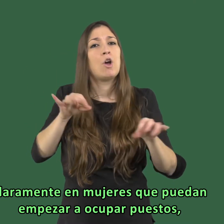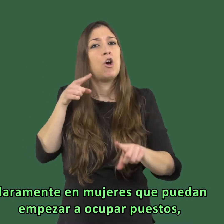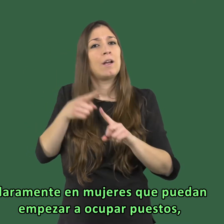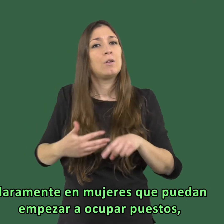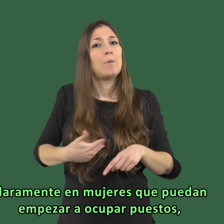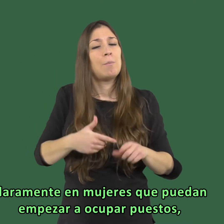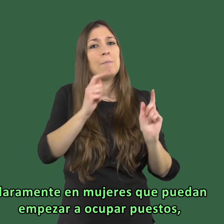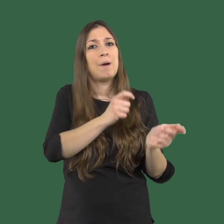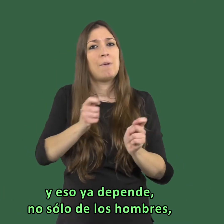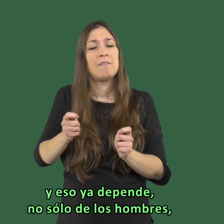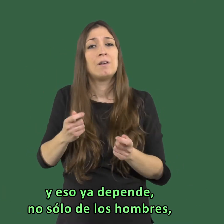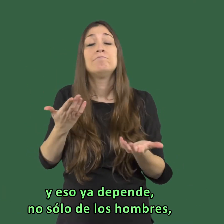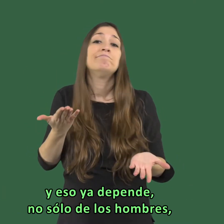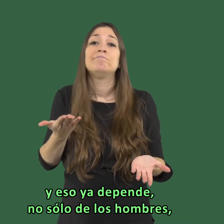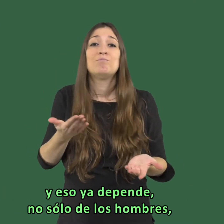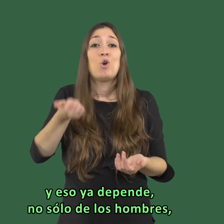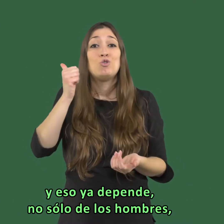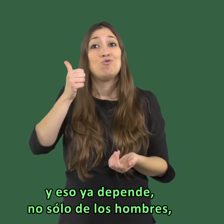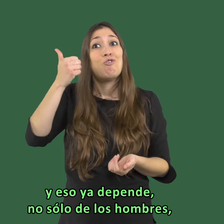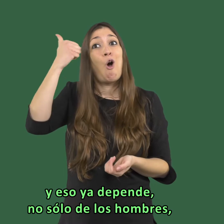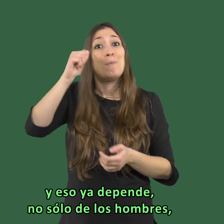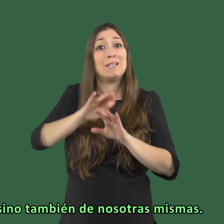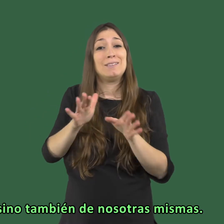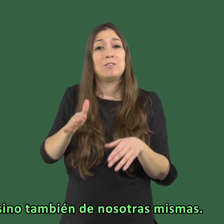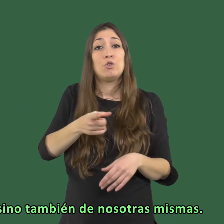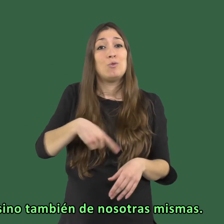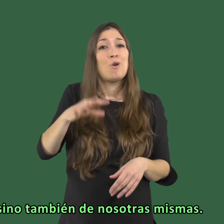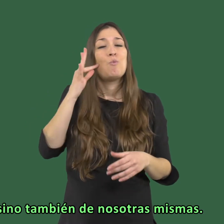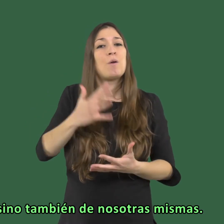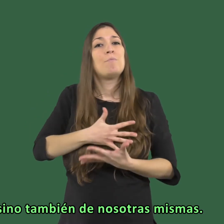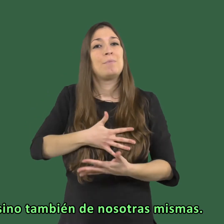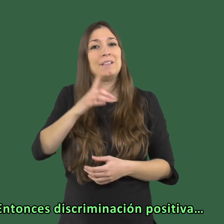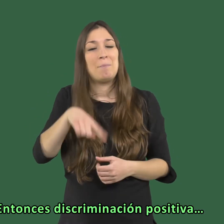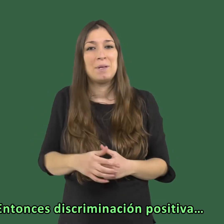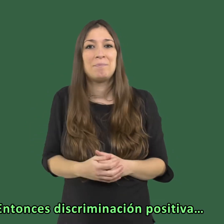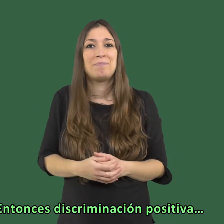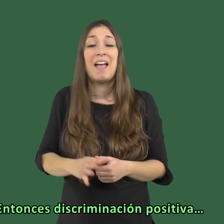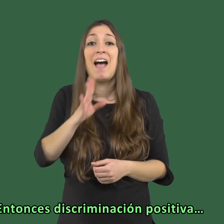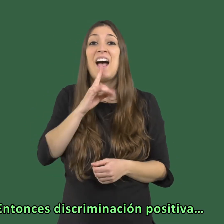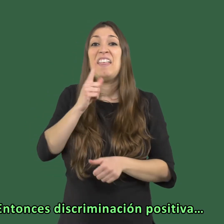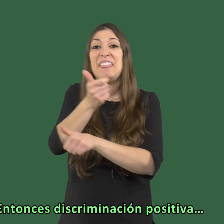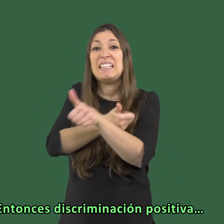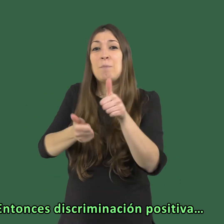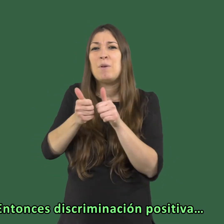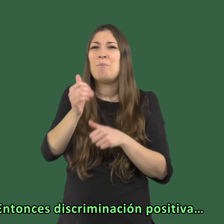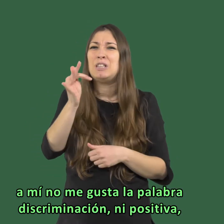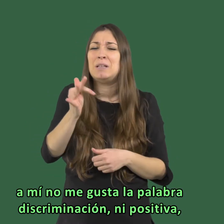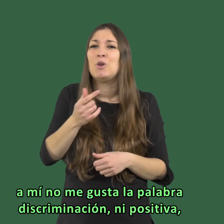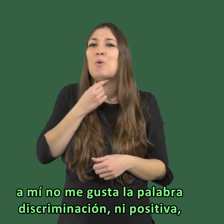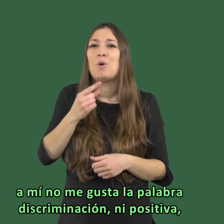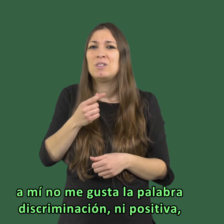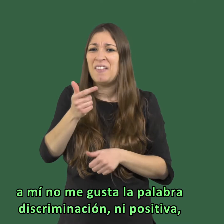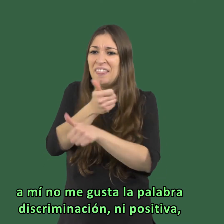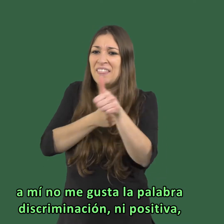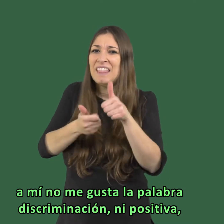puedan empezar a ocupar puestos. Y eso ya depende no solo de los hombres, sino también de nosotras mismas. Entonces, discriminación positiva. A mí no me